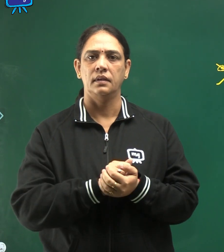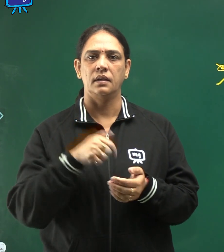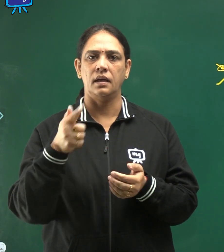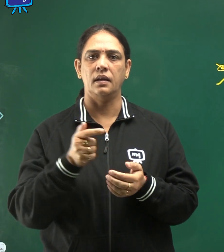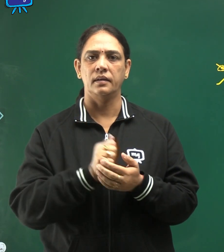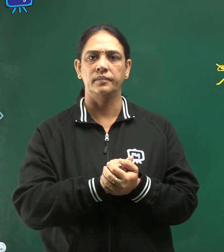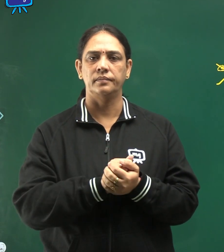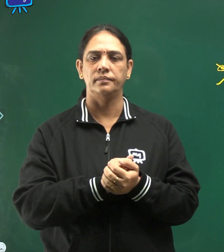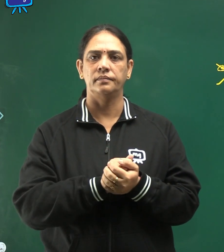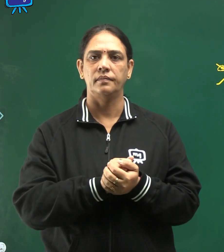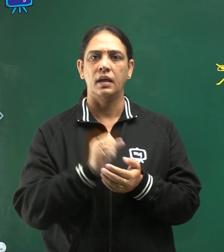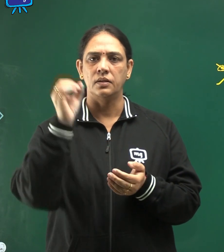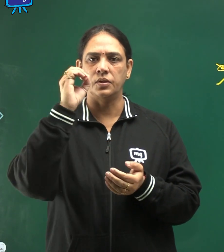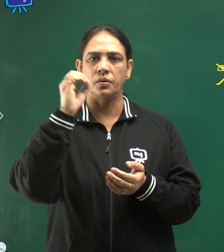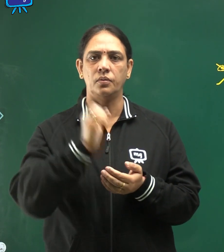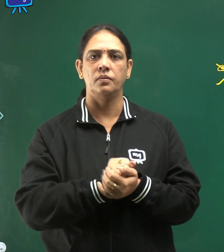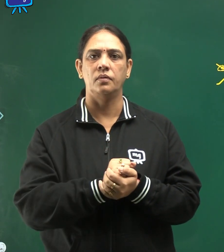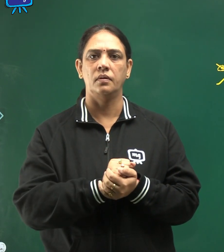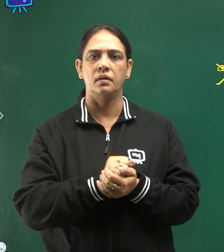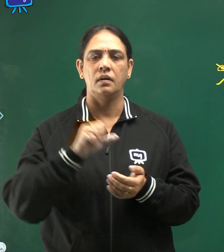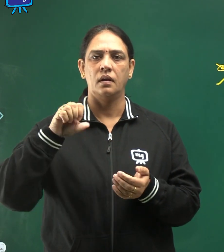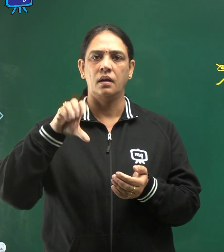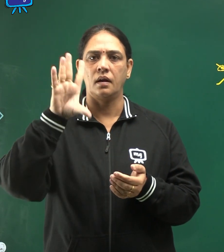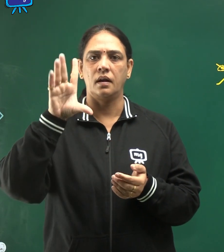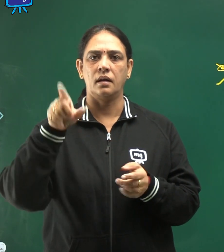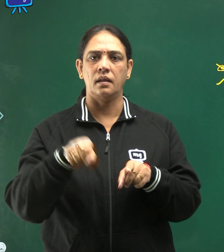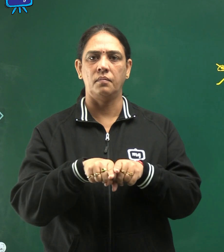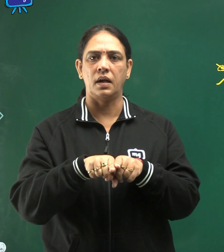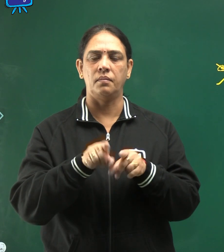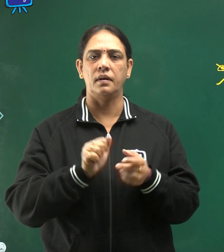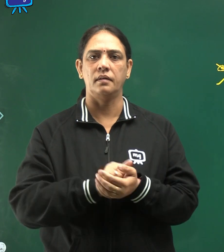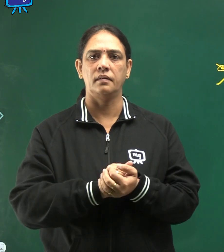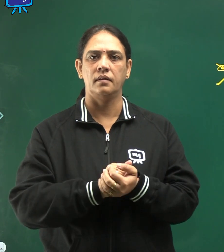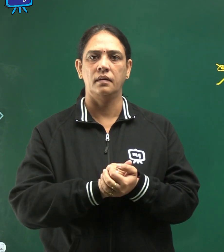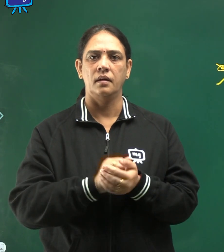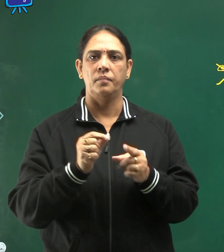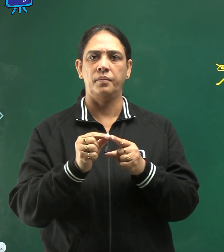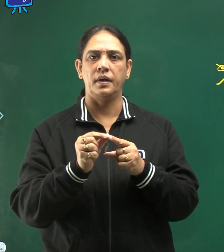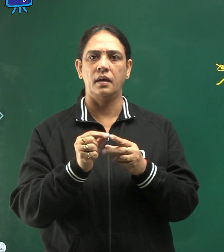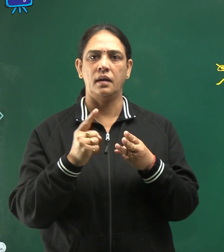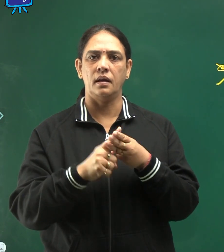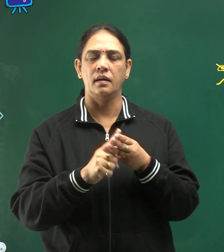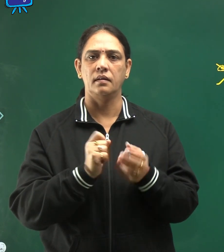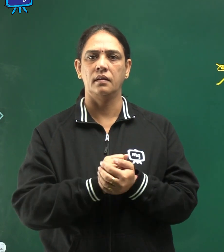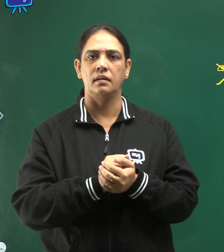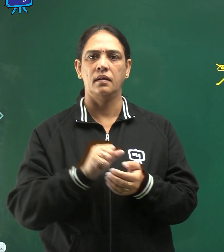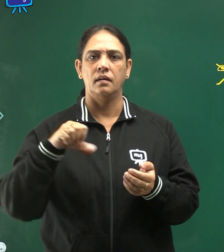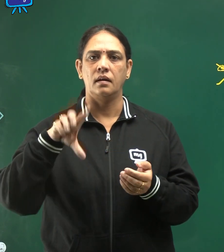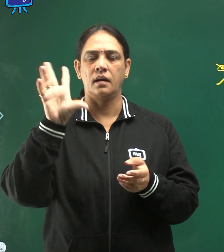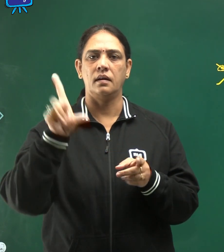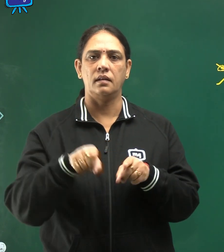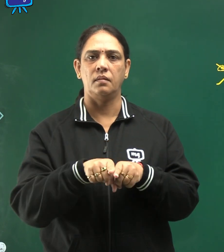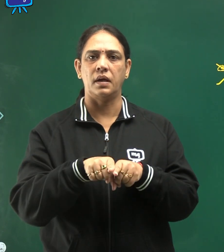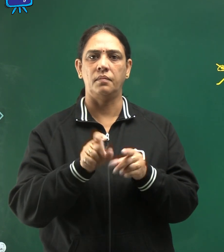कि 0 ग्रेटर देन बराबर PE ग्रेटर देन